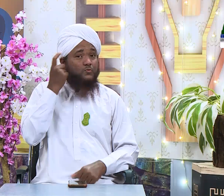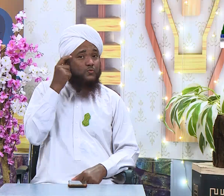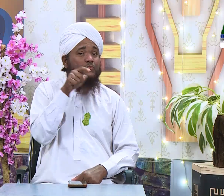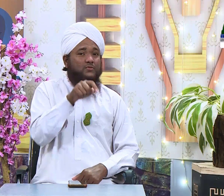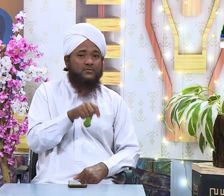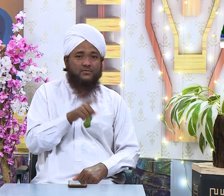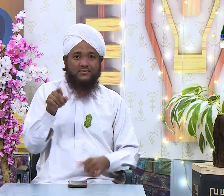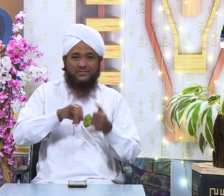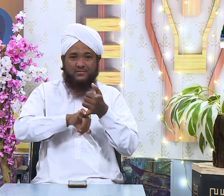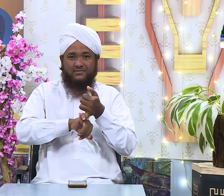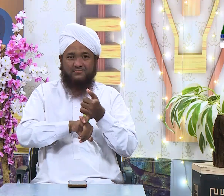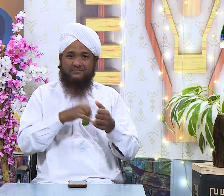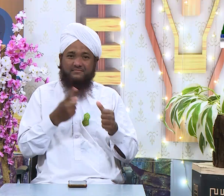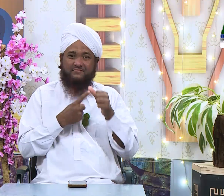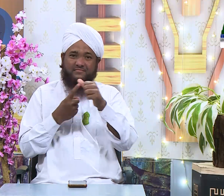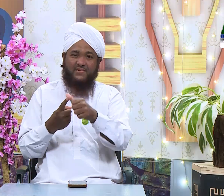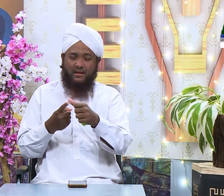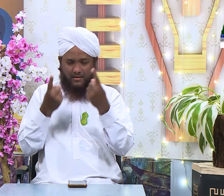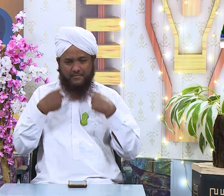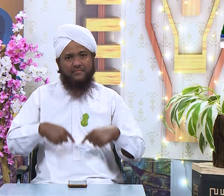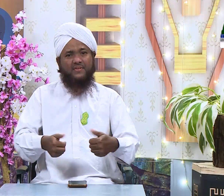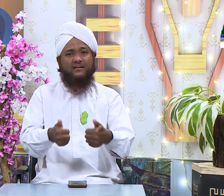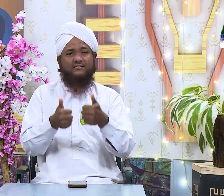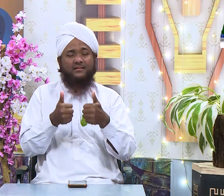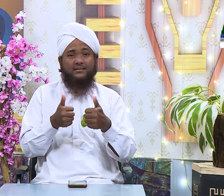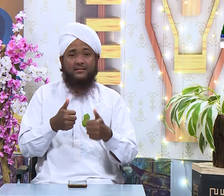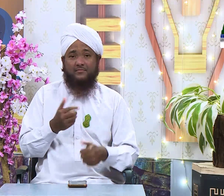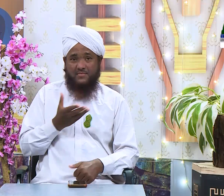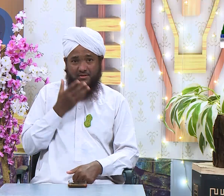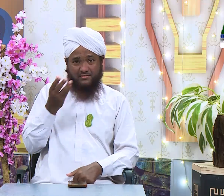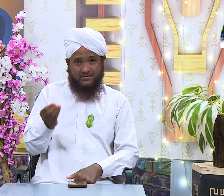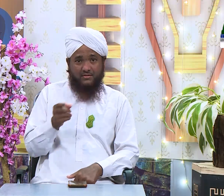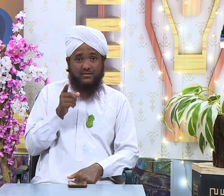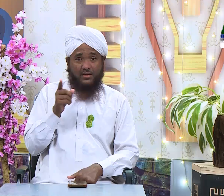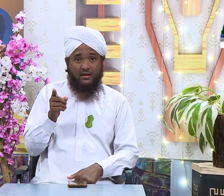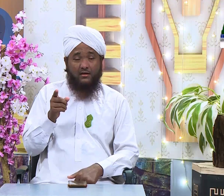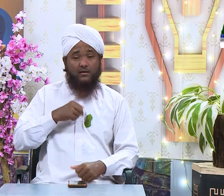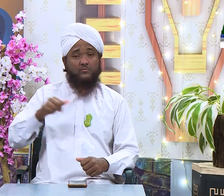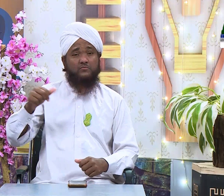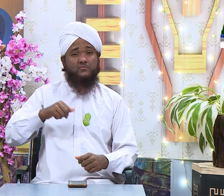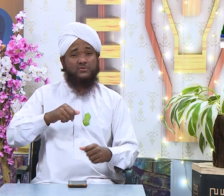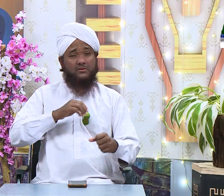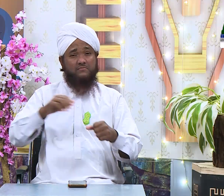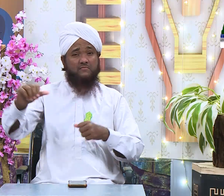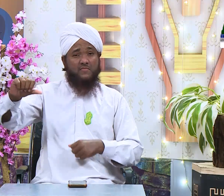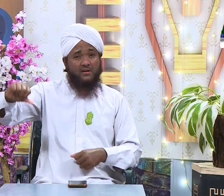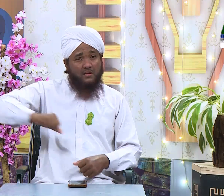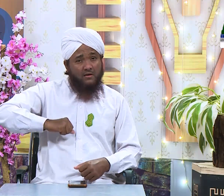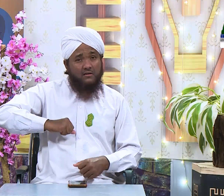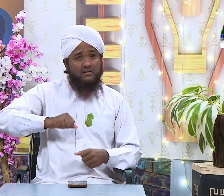دیا کہ میرا حال تو ٹھیک ہے، مگر سنیے، اگر آپ مجھے قتل کر دیں تو ایک خونی آدمی کو قتل کریں